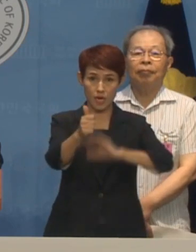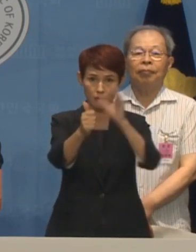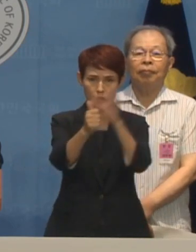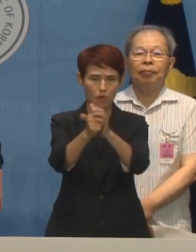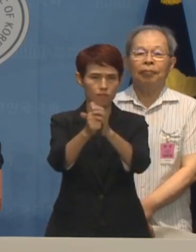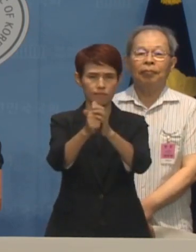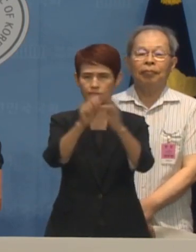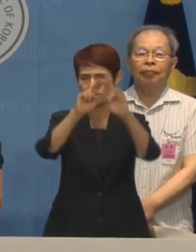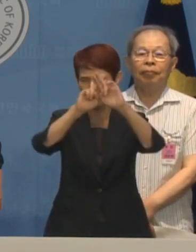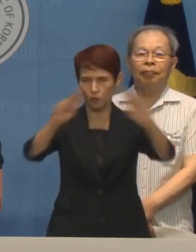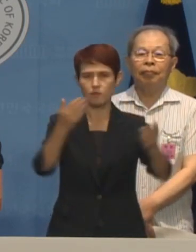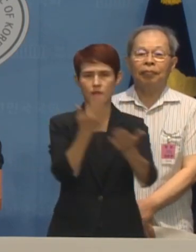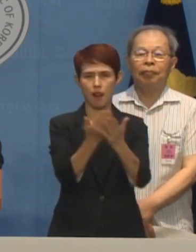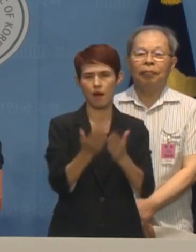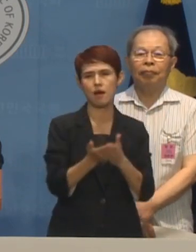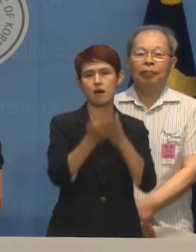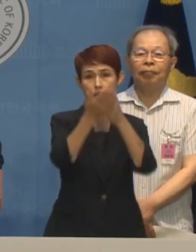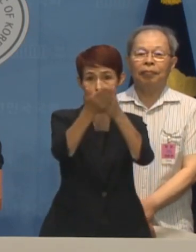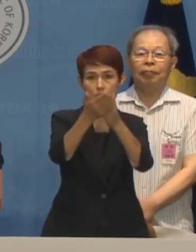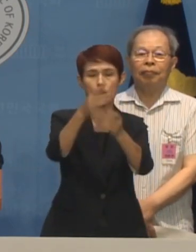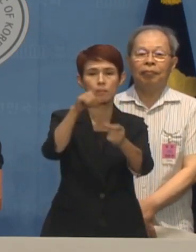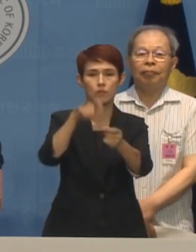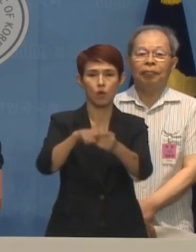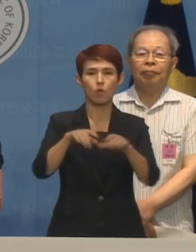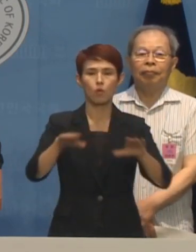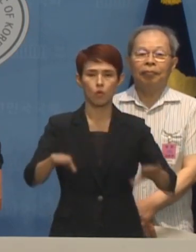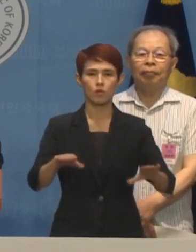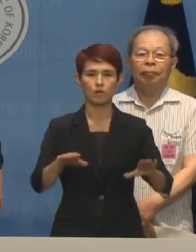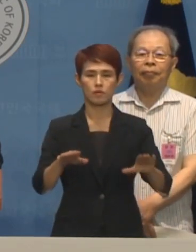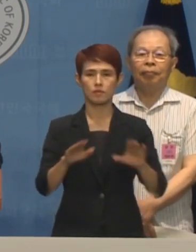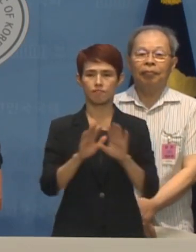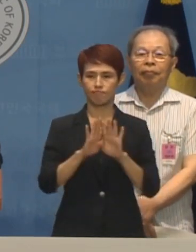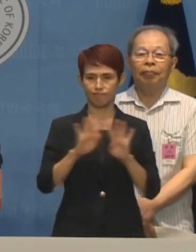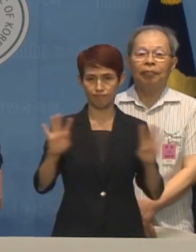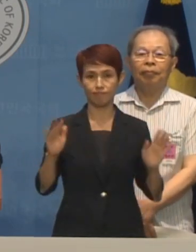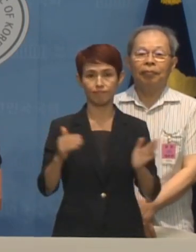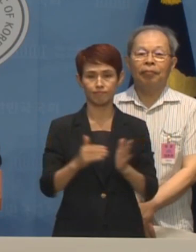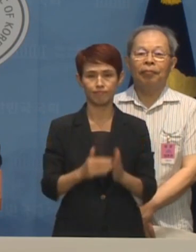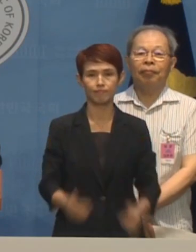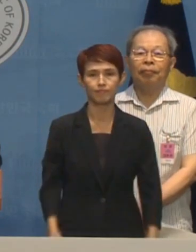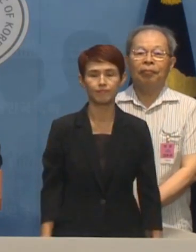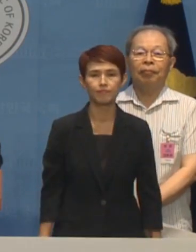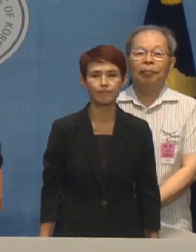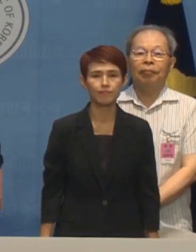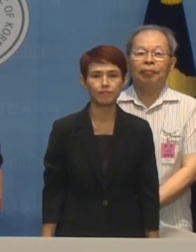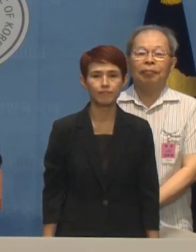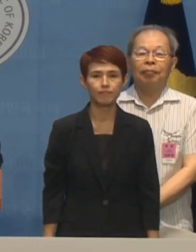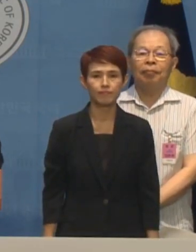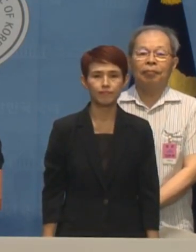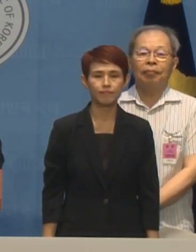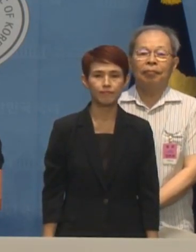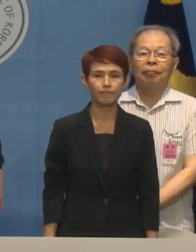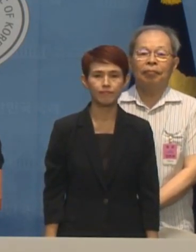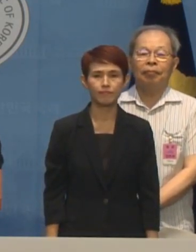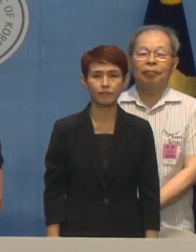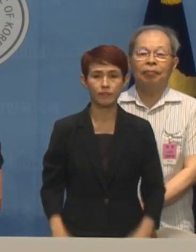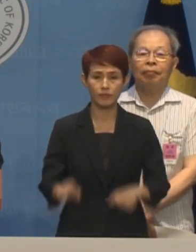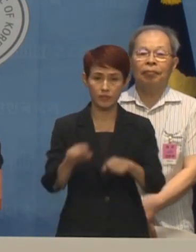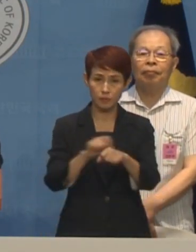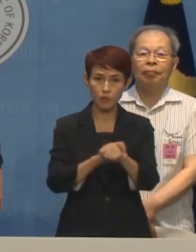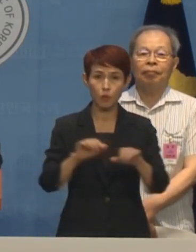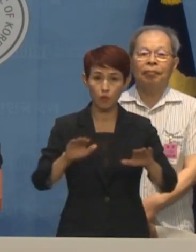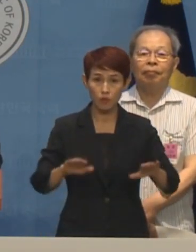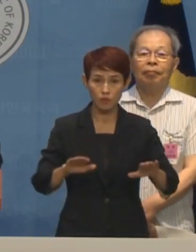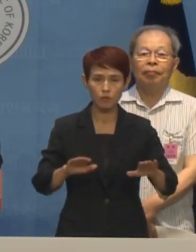더불어민주당 정무위원회 그리고 역사정의 특별위원회가 이 자리에 함께 모여서 섰습니다. 특별히